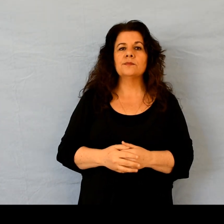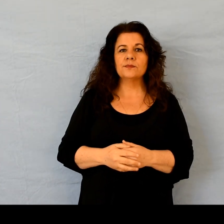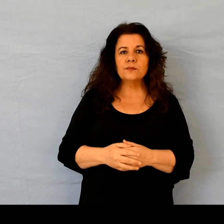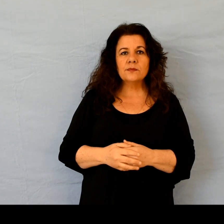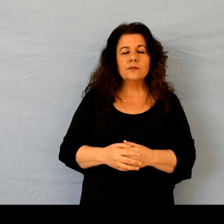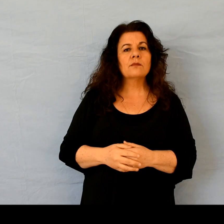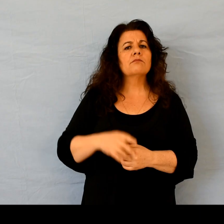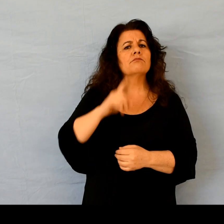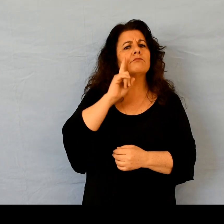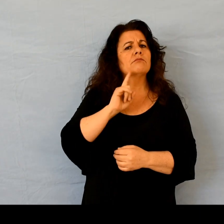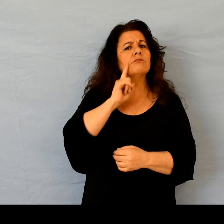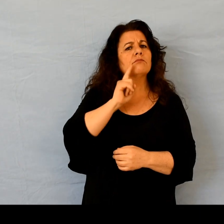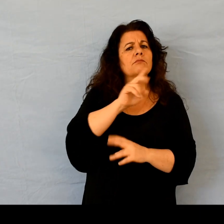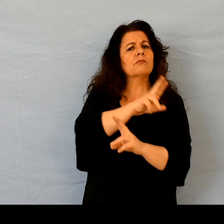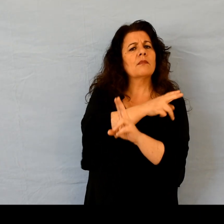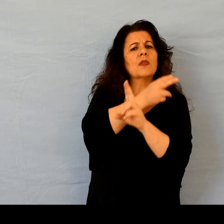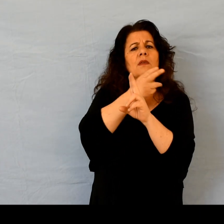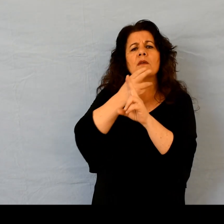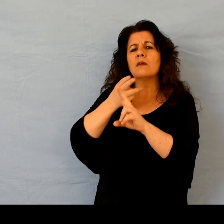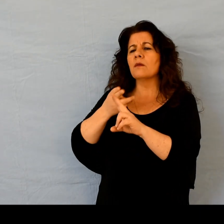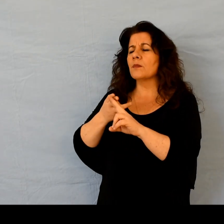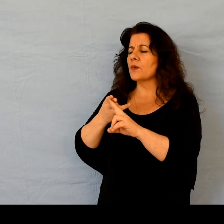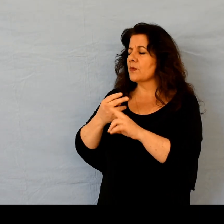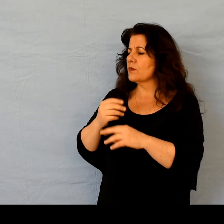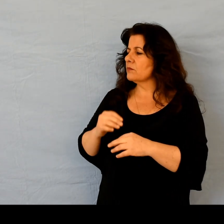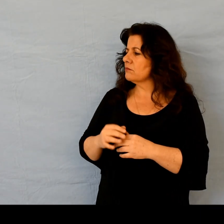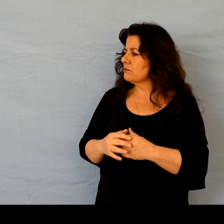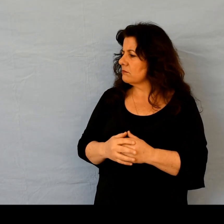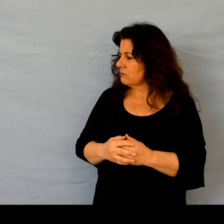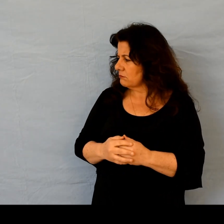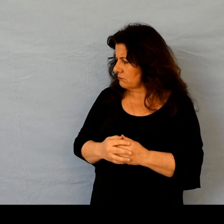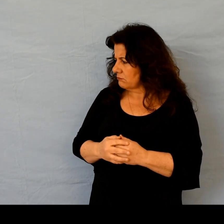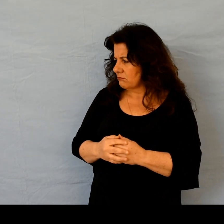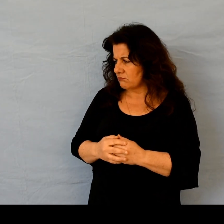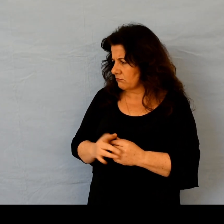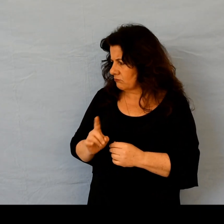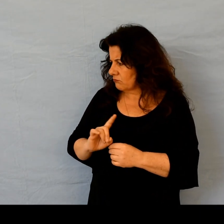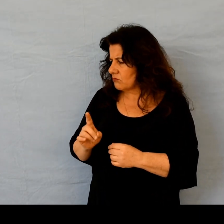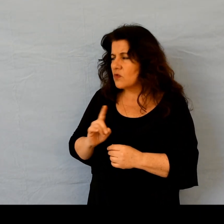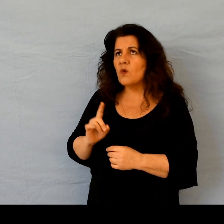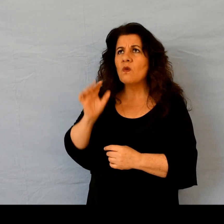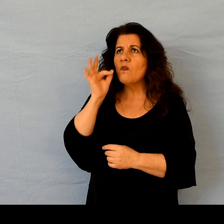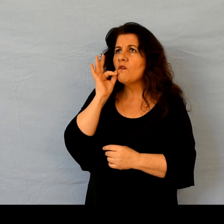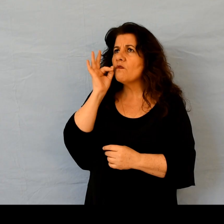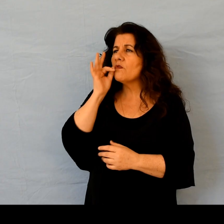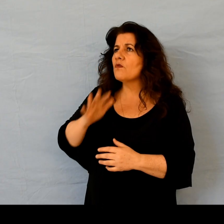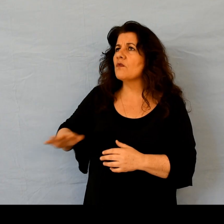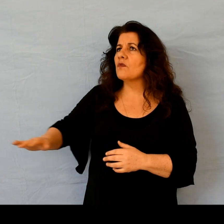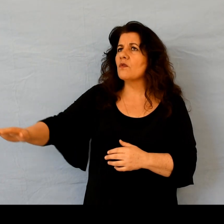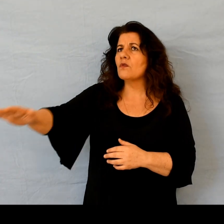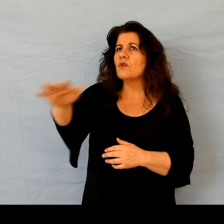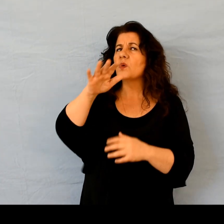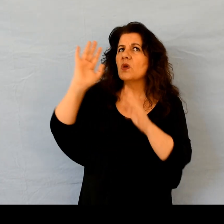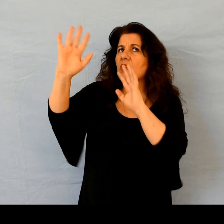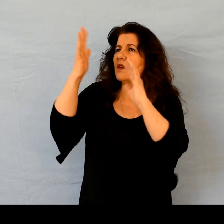La femme répondit au serpent, « Nous mangerons les fruits des arbres du jardin.